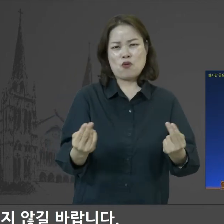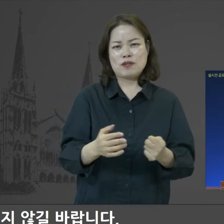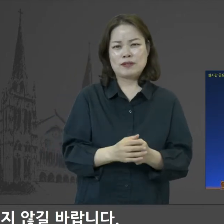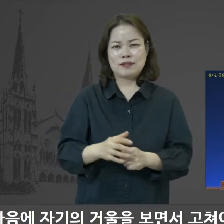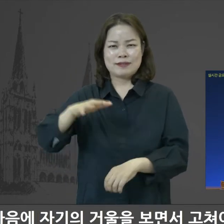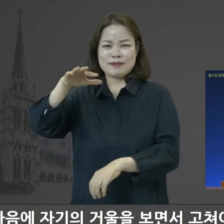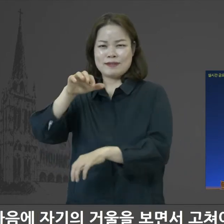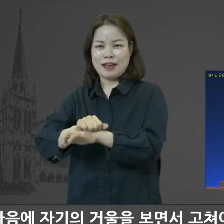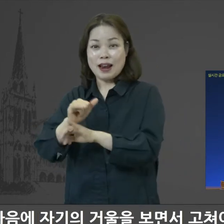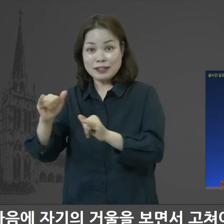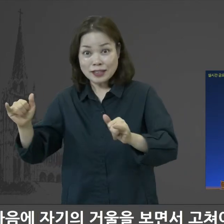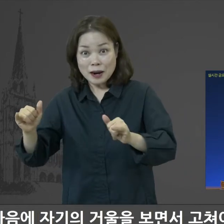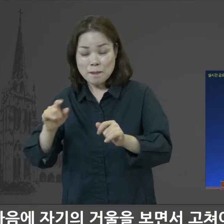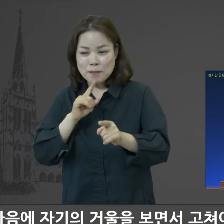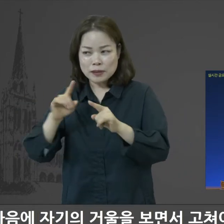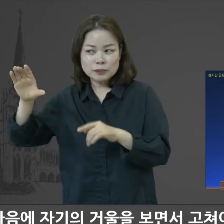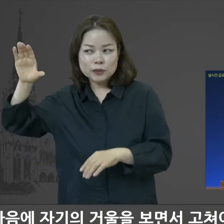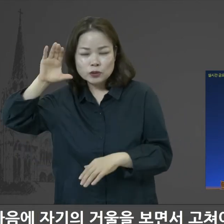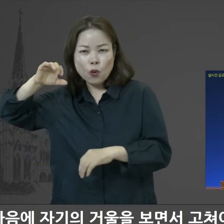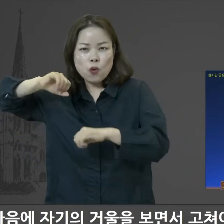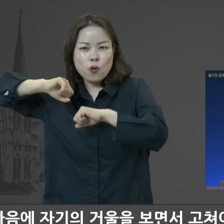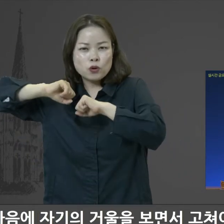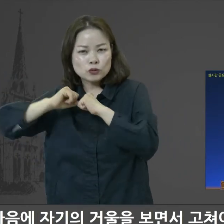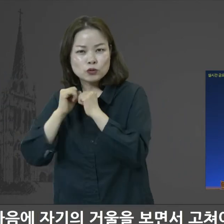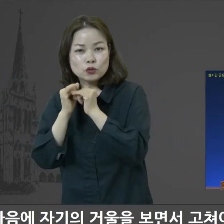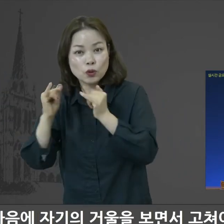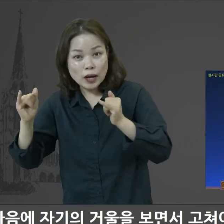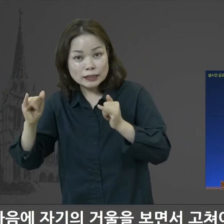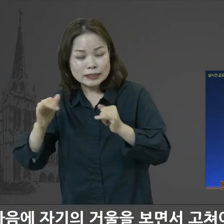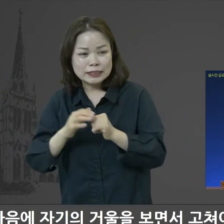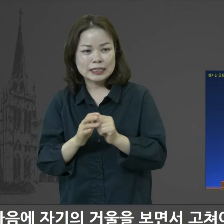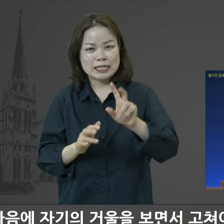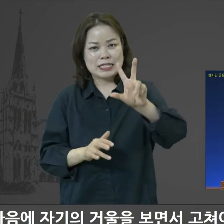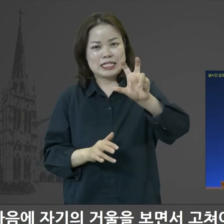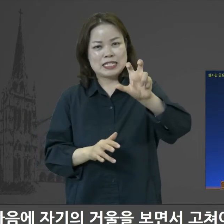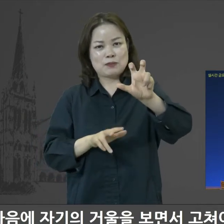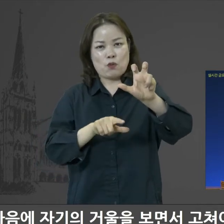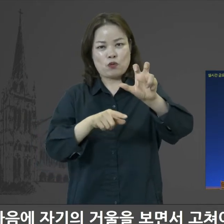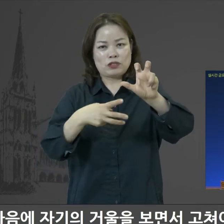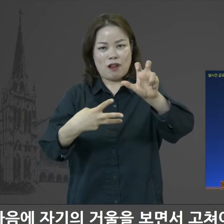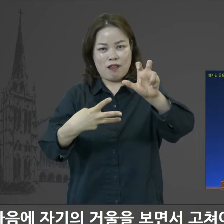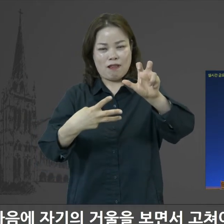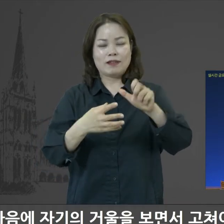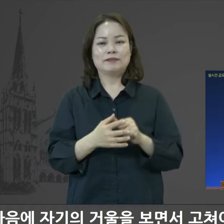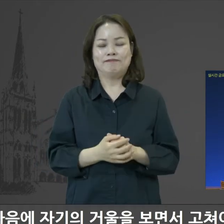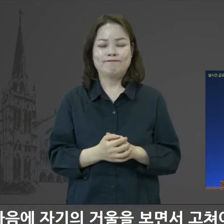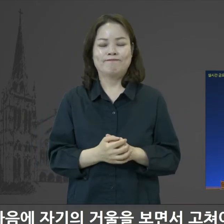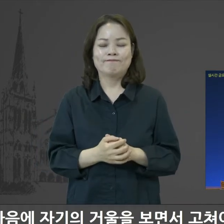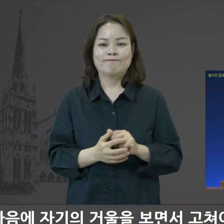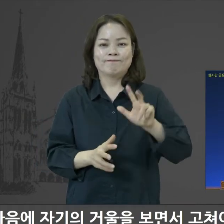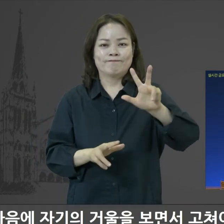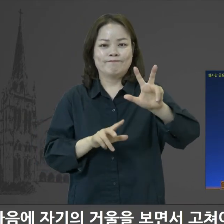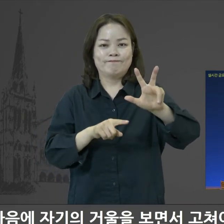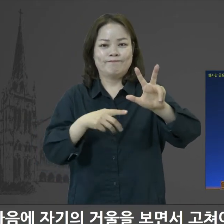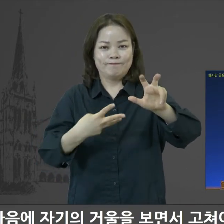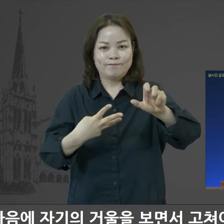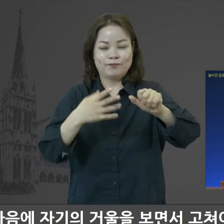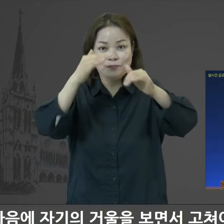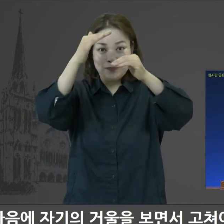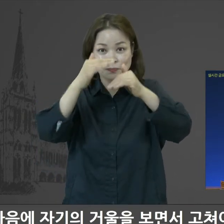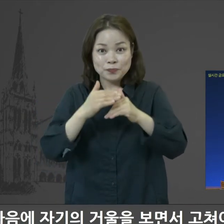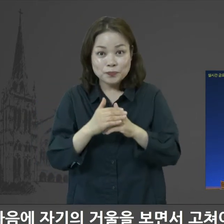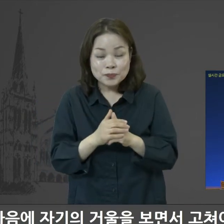잘하는 사람입니다. 말씀을 듣고 행하는 사람에 대한 얘기가 25절에 나옵니다. 25절로 가셔서 내용이 조금